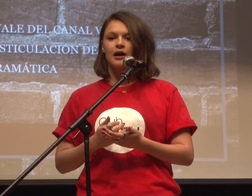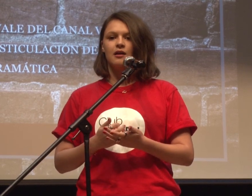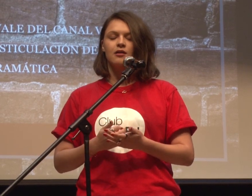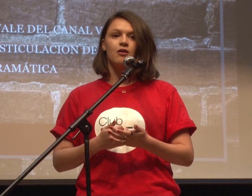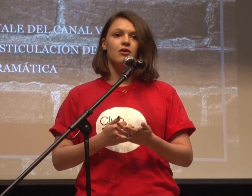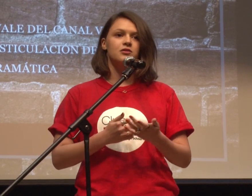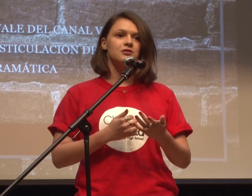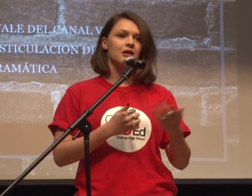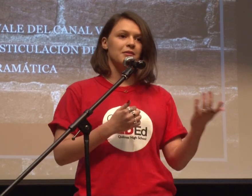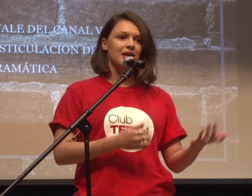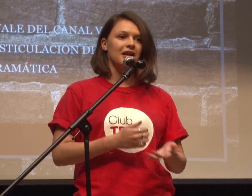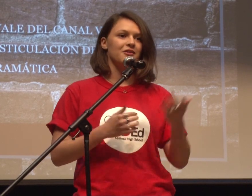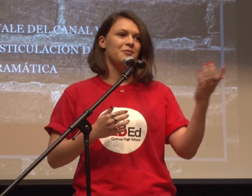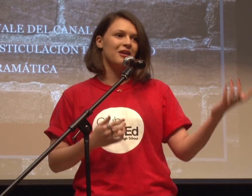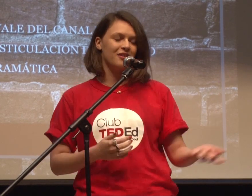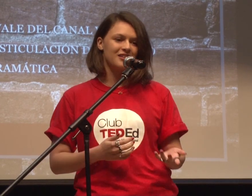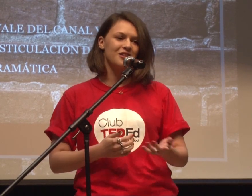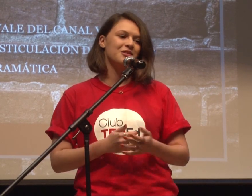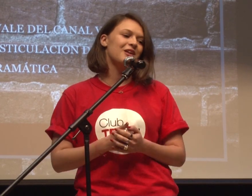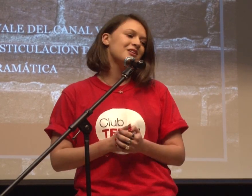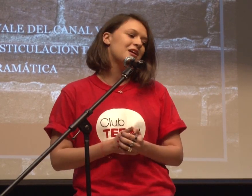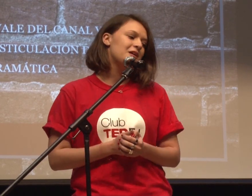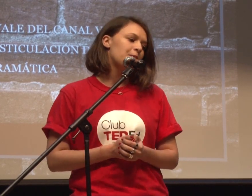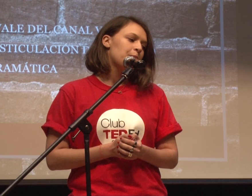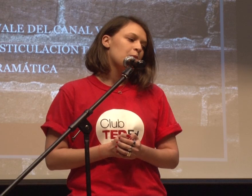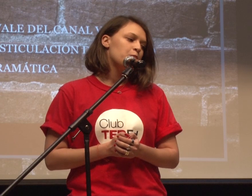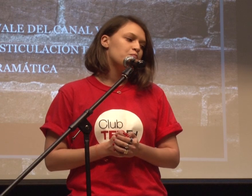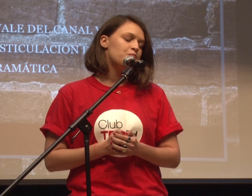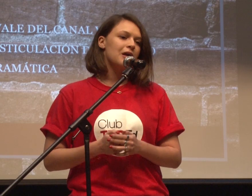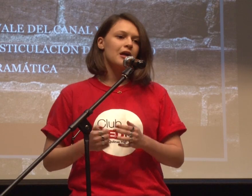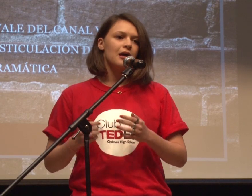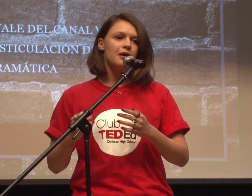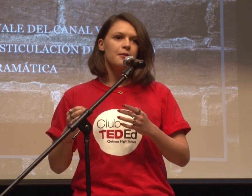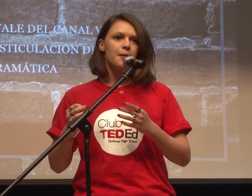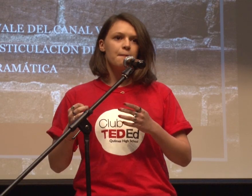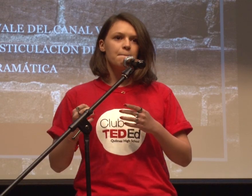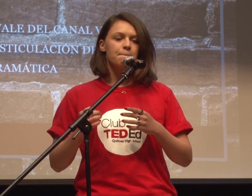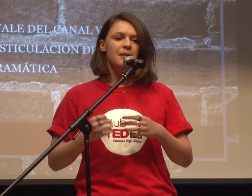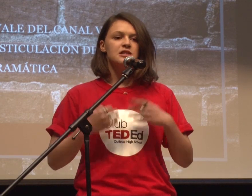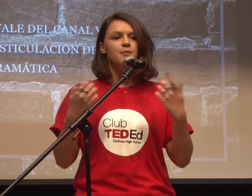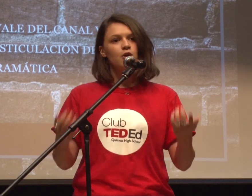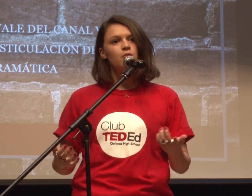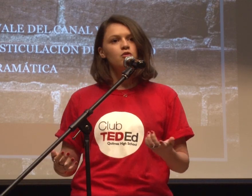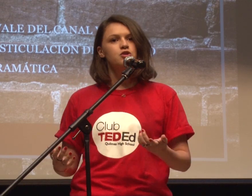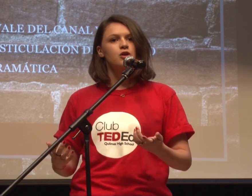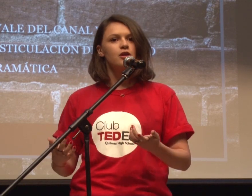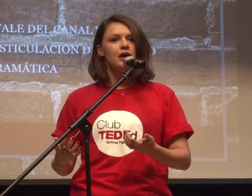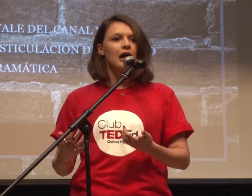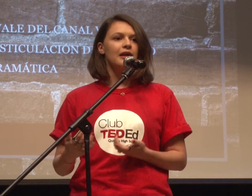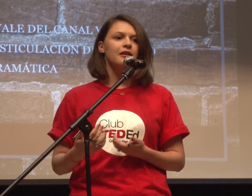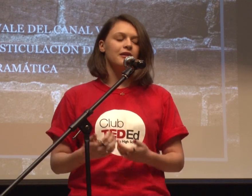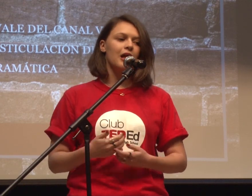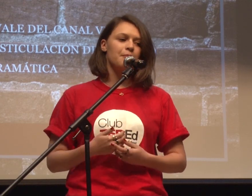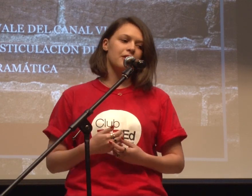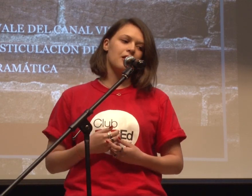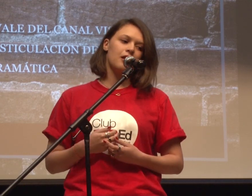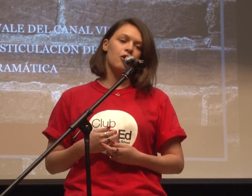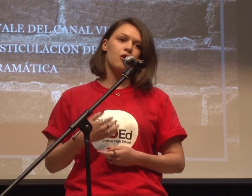los americanos, para los Estados Unidos, me inspiró mucho a intentar aprenderlo